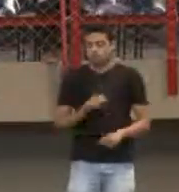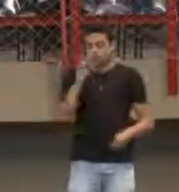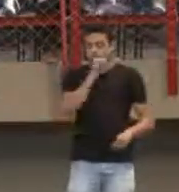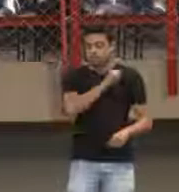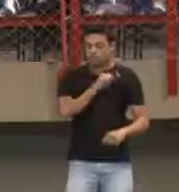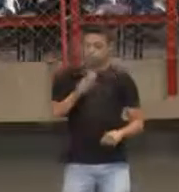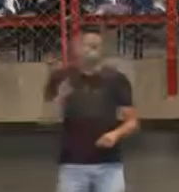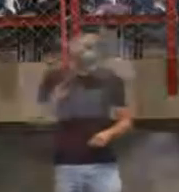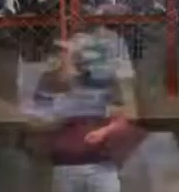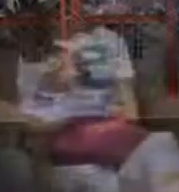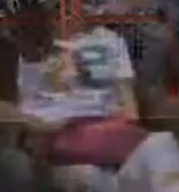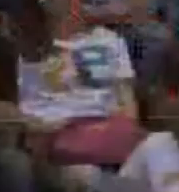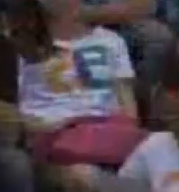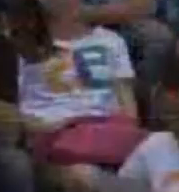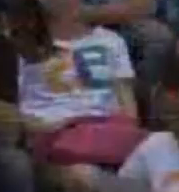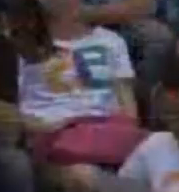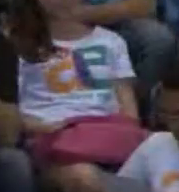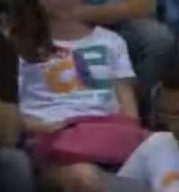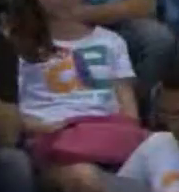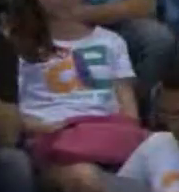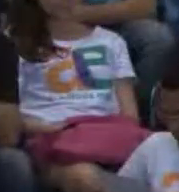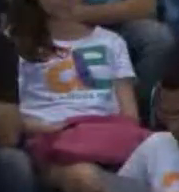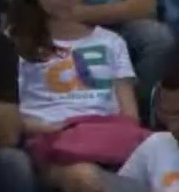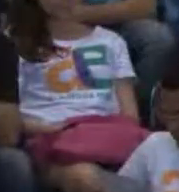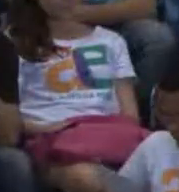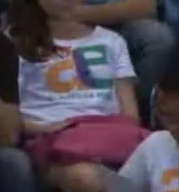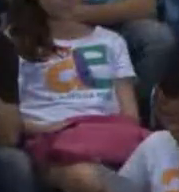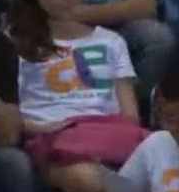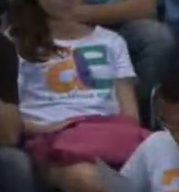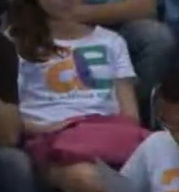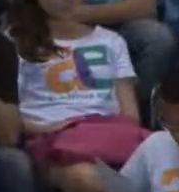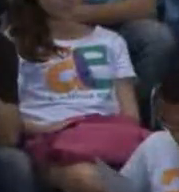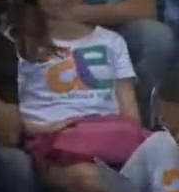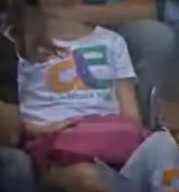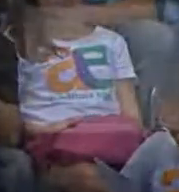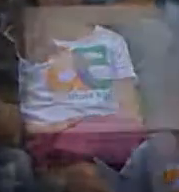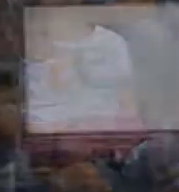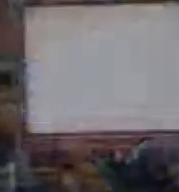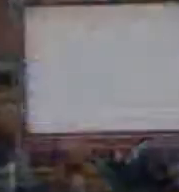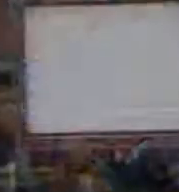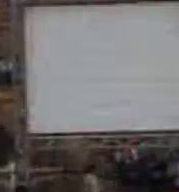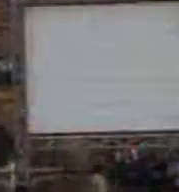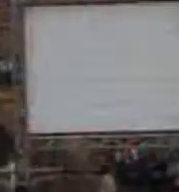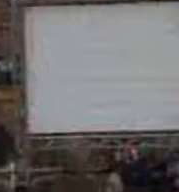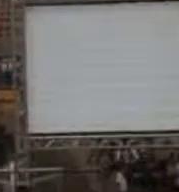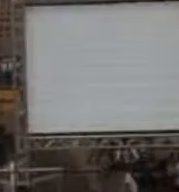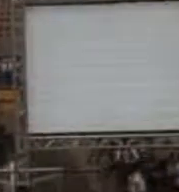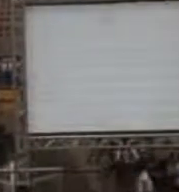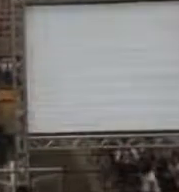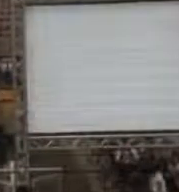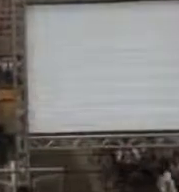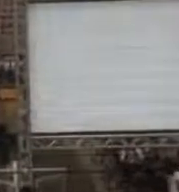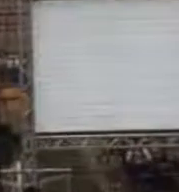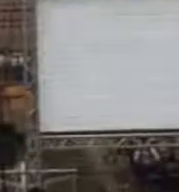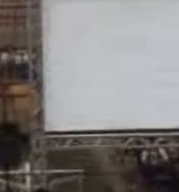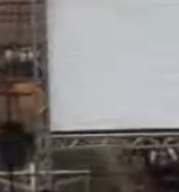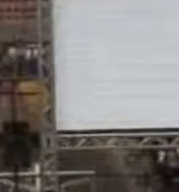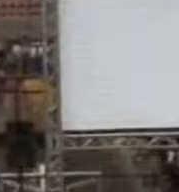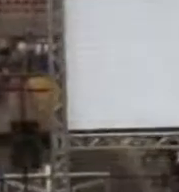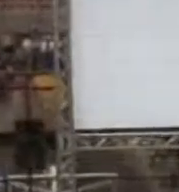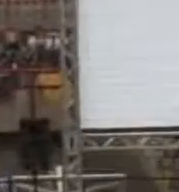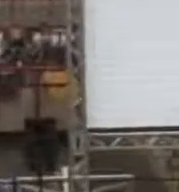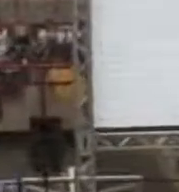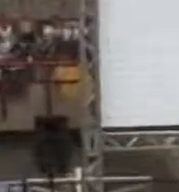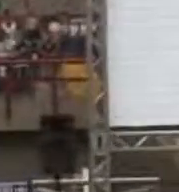Rapidinho. Primeira questão aí, eu queria que você me ajudasse. Por que não usa hidrogênio para geração de energia?